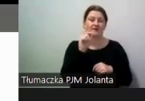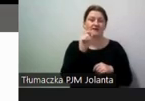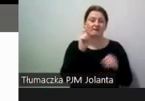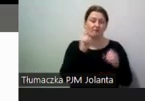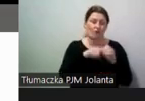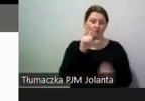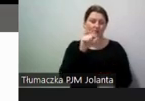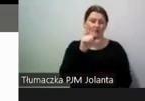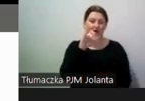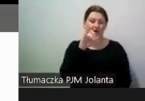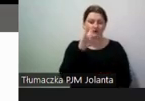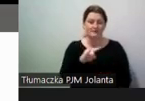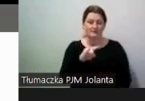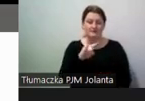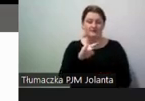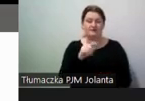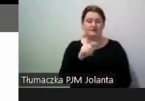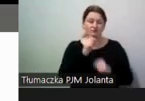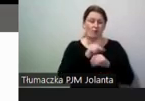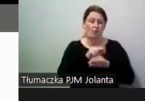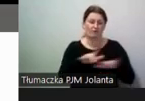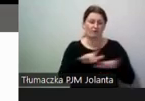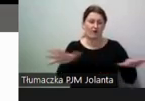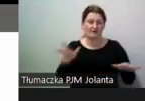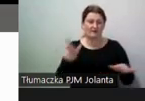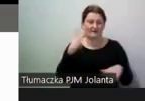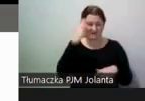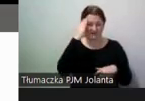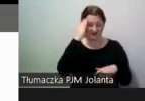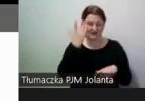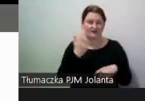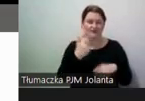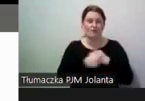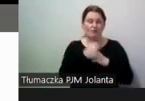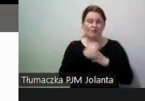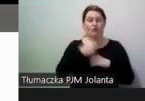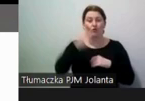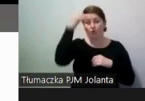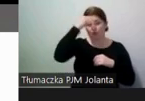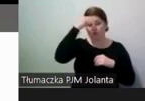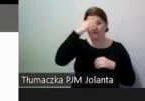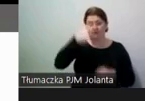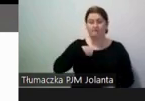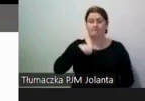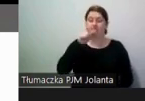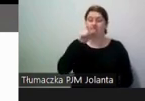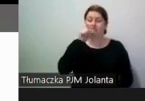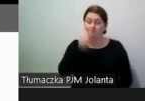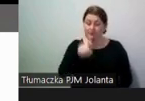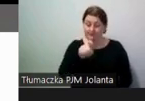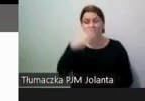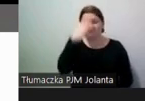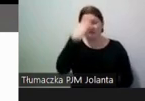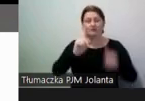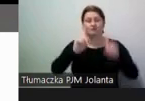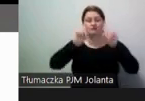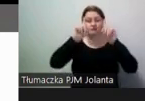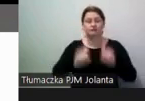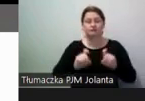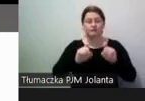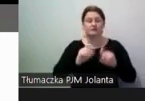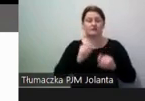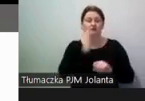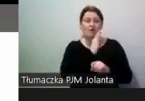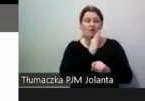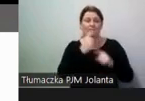stosowanym, który tak naprawdę sprawia, że ten uczeń wie, że jak nadusi, to rozpocznie się jego runda,